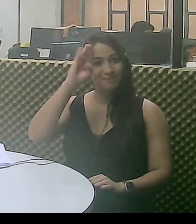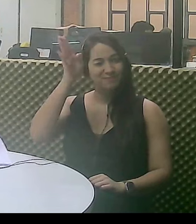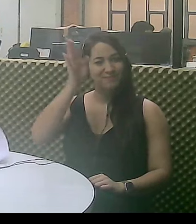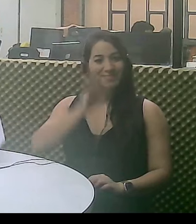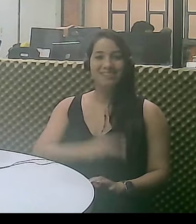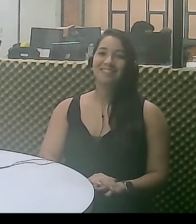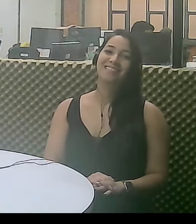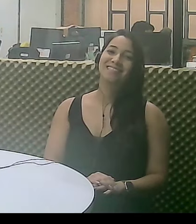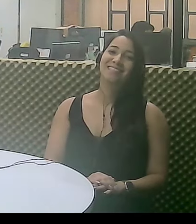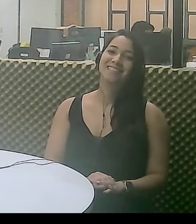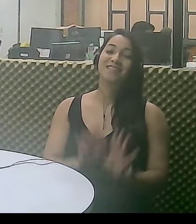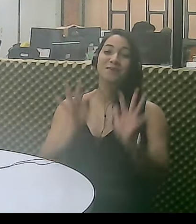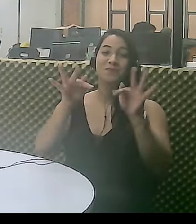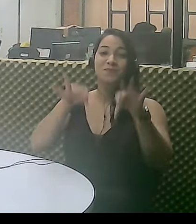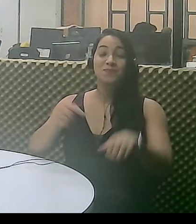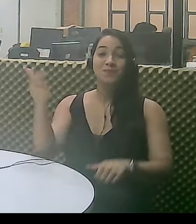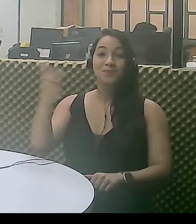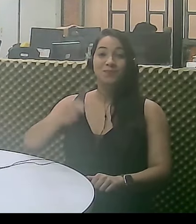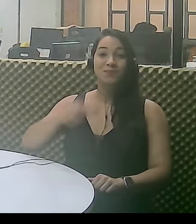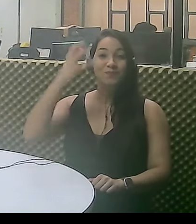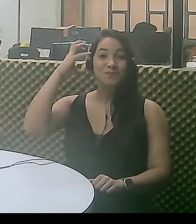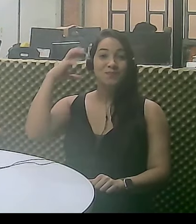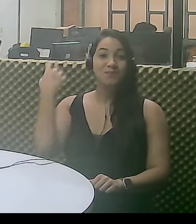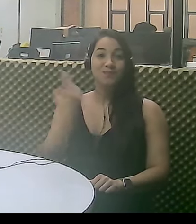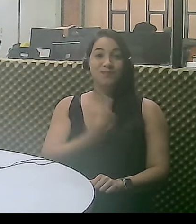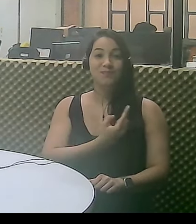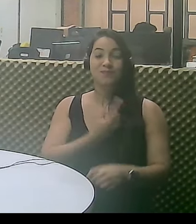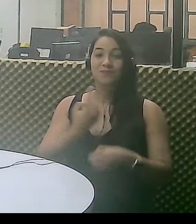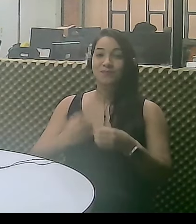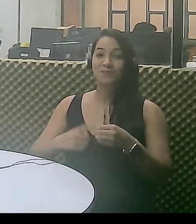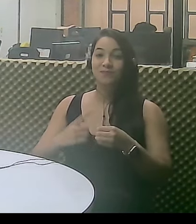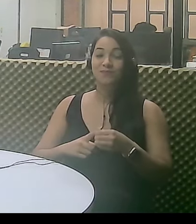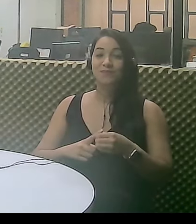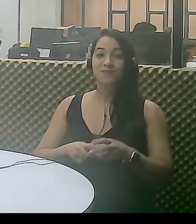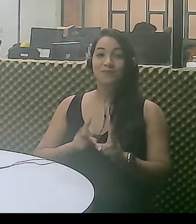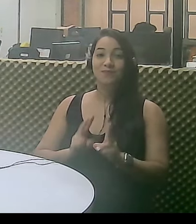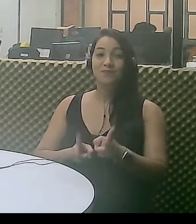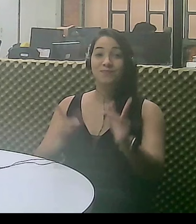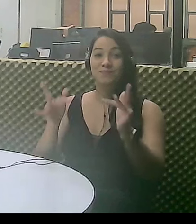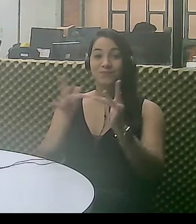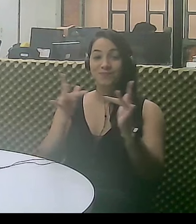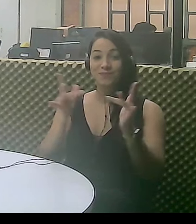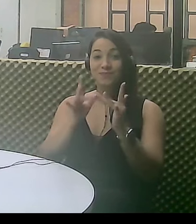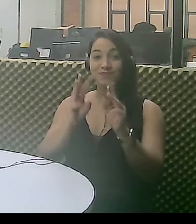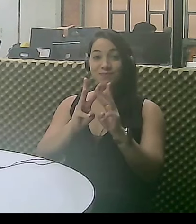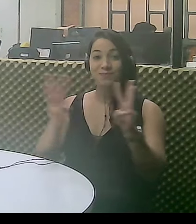a próxima. Fica por aqui mais uma edição do programa da Rádio Nossa Cidade.